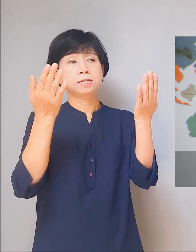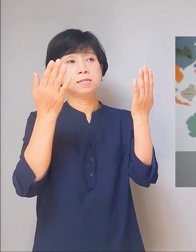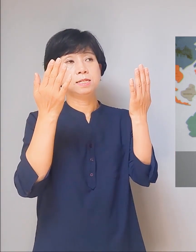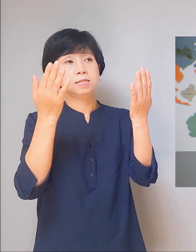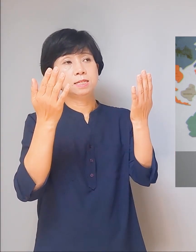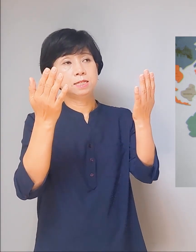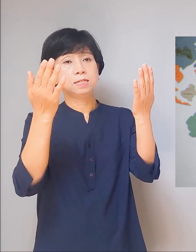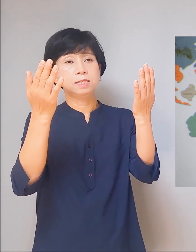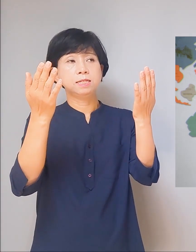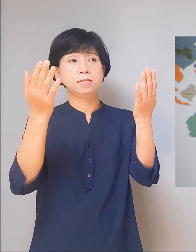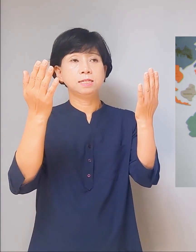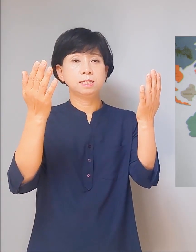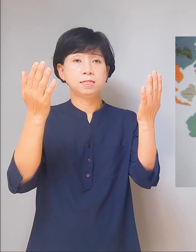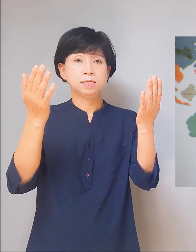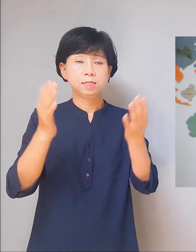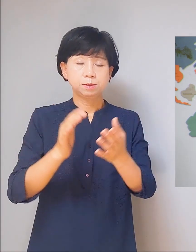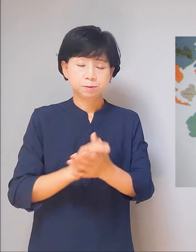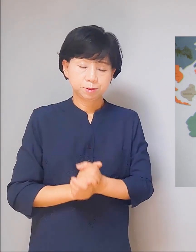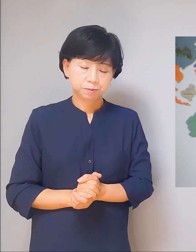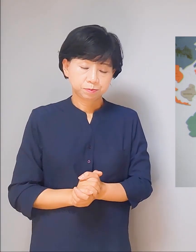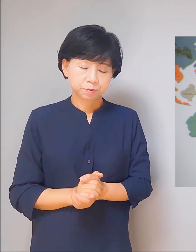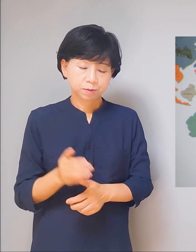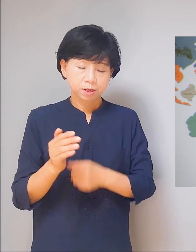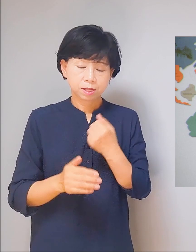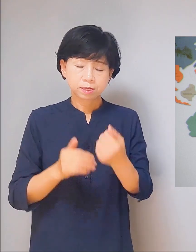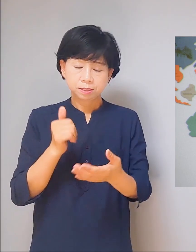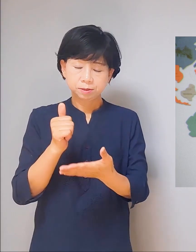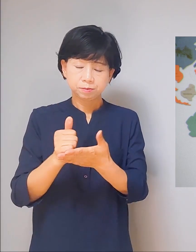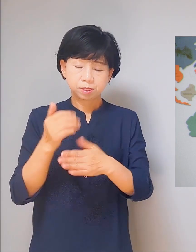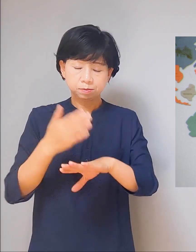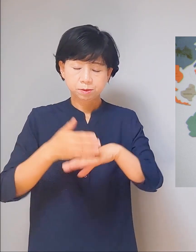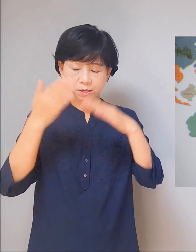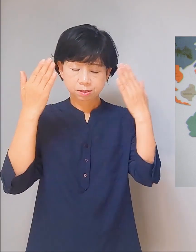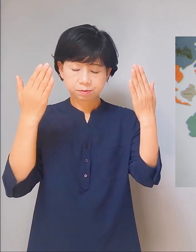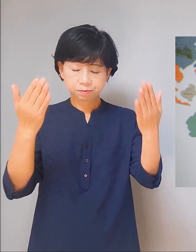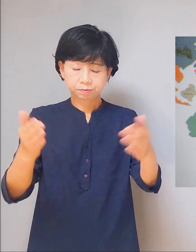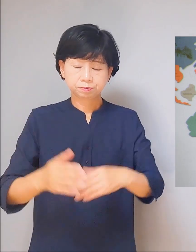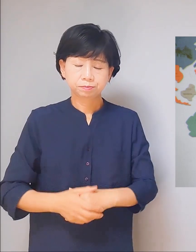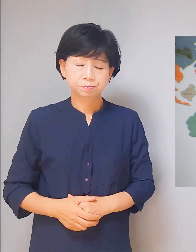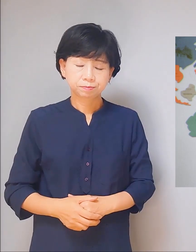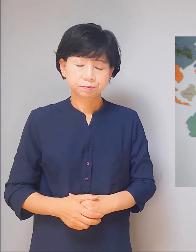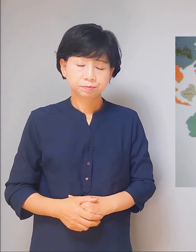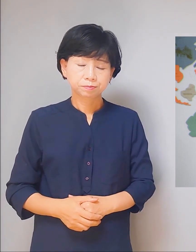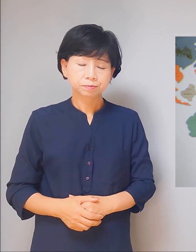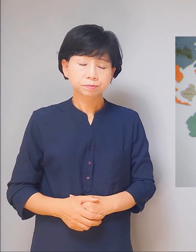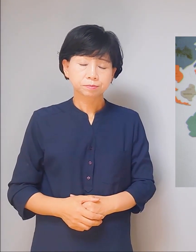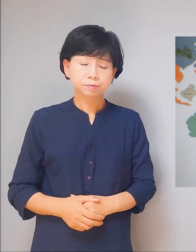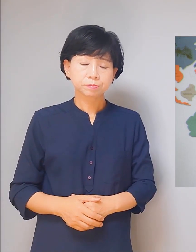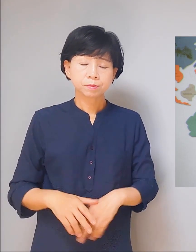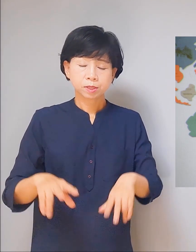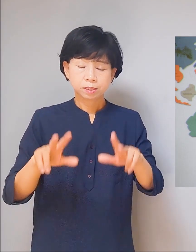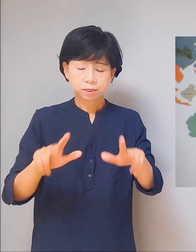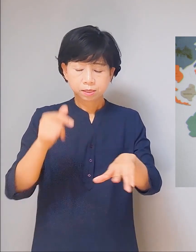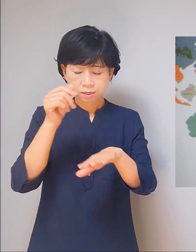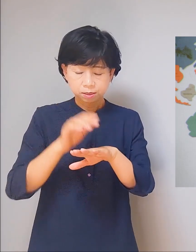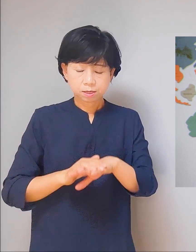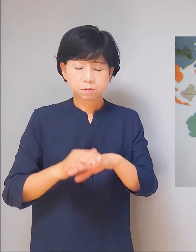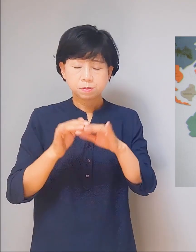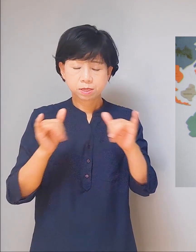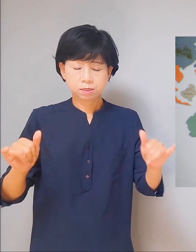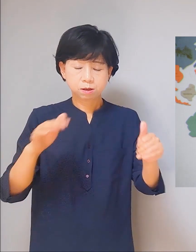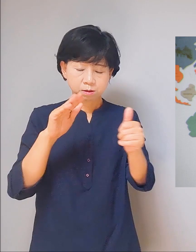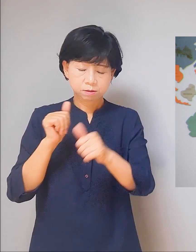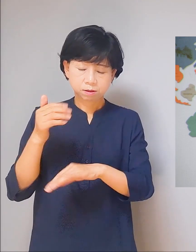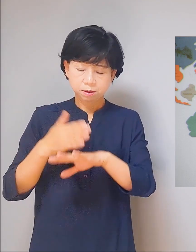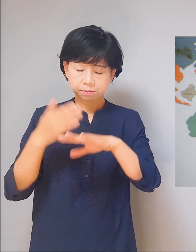찬양하리. 하나님 감사합니다. 이 시간에 예배자 되게